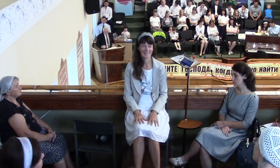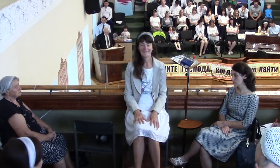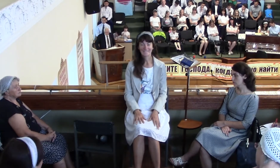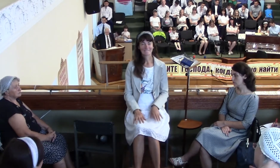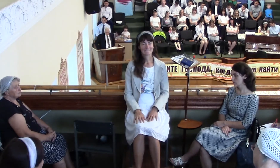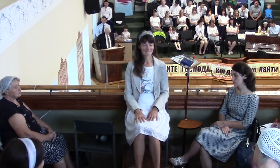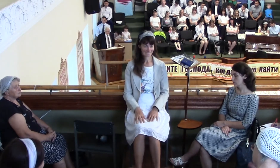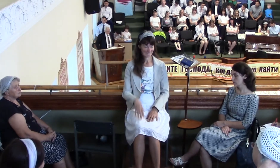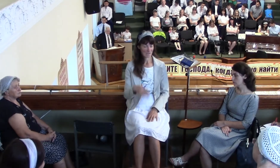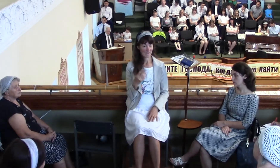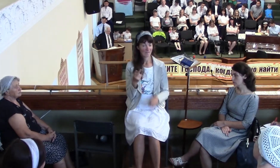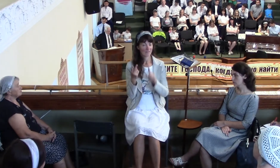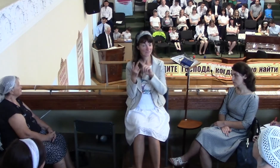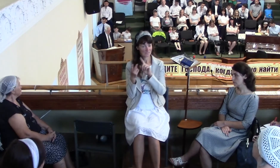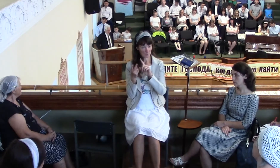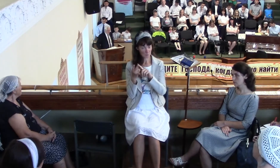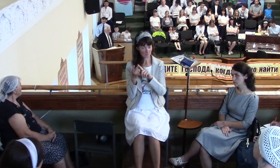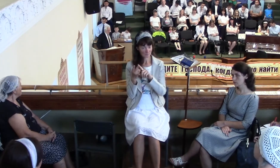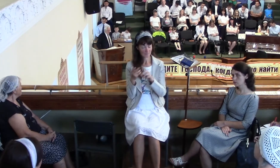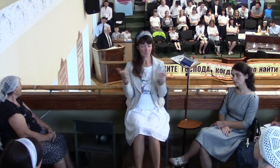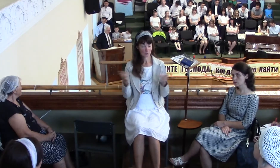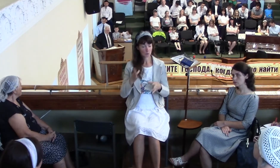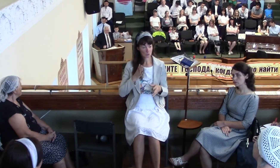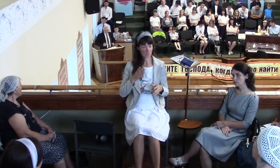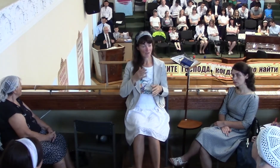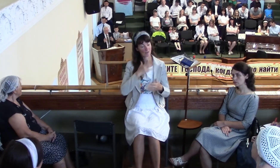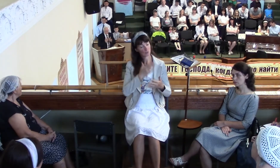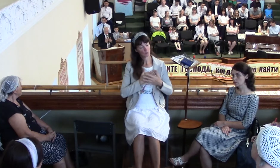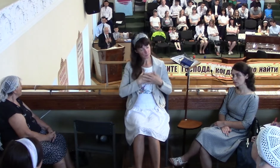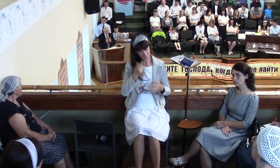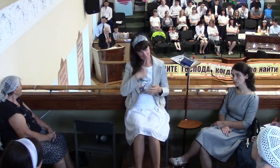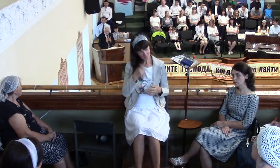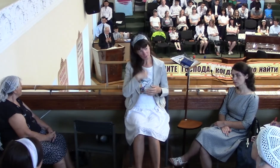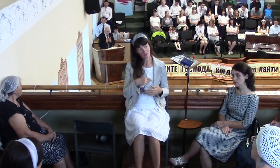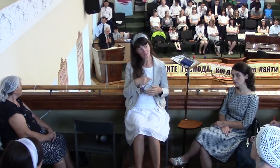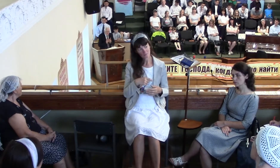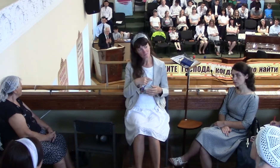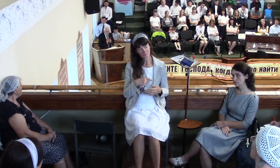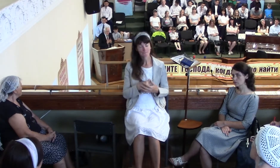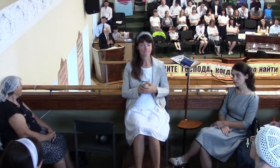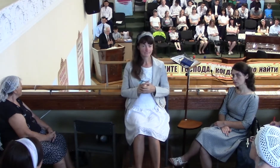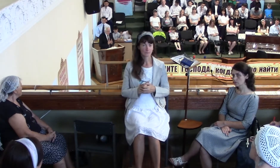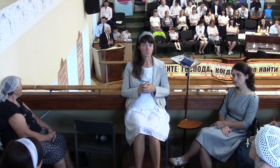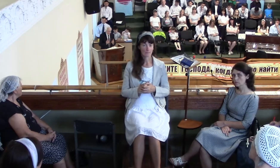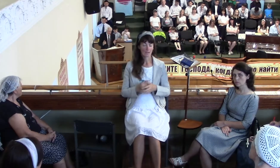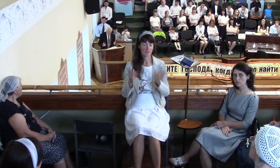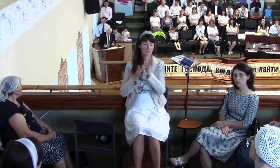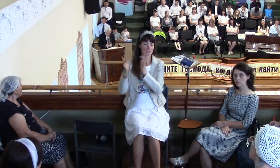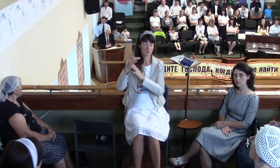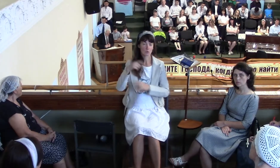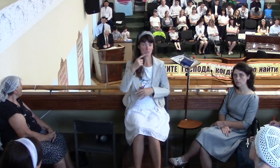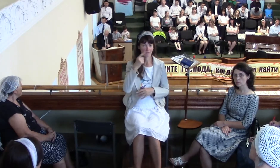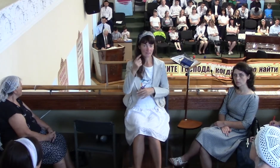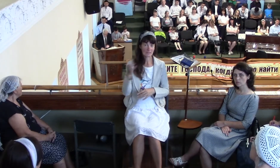любить? Чего молчите? Нам нужно любить себя. Христос говорил, даже меряйте себя. Иисус Христос сказал на